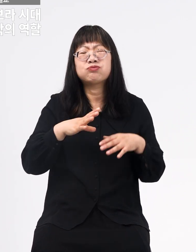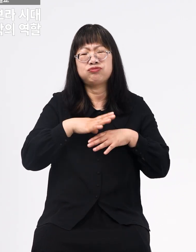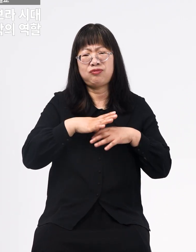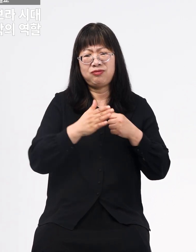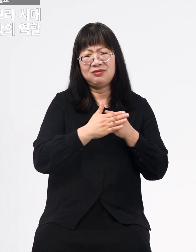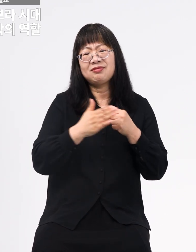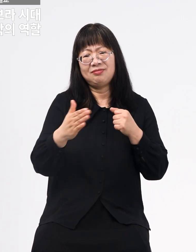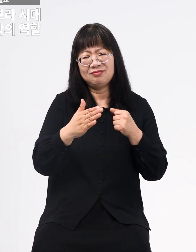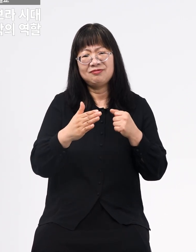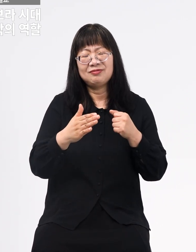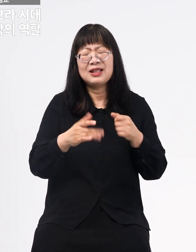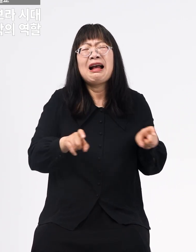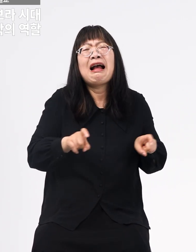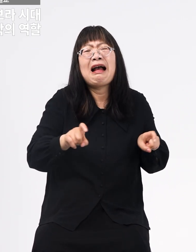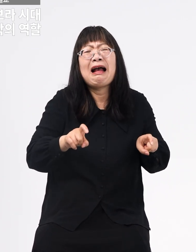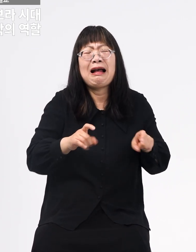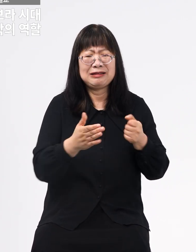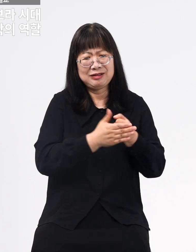두려운 거예요.